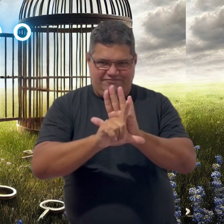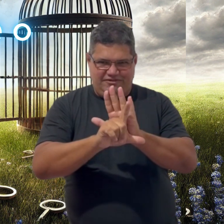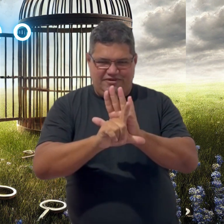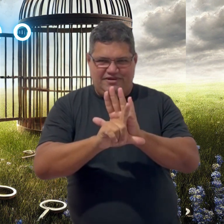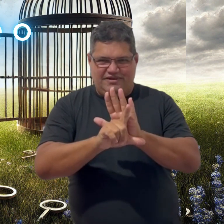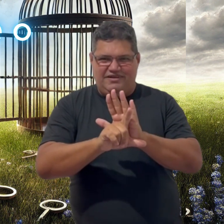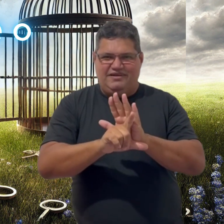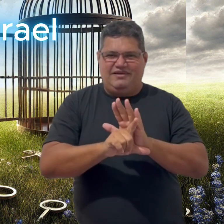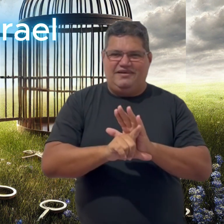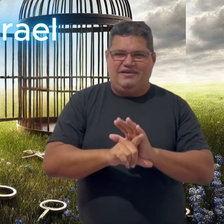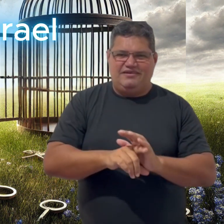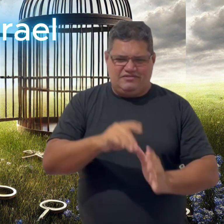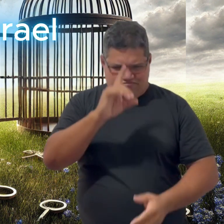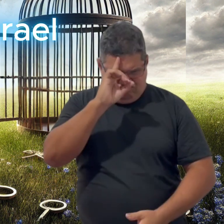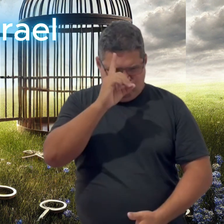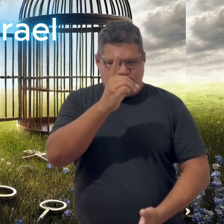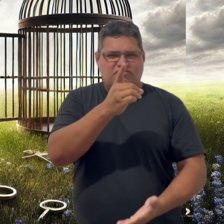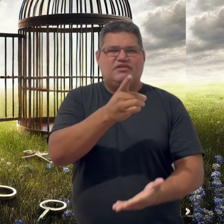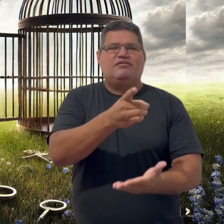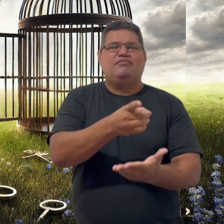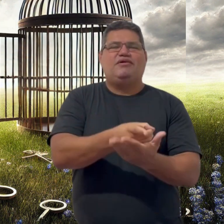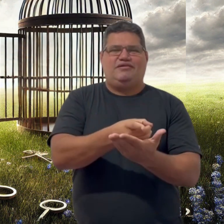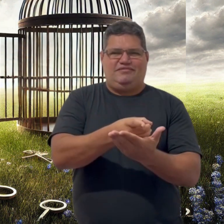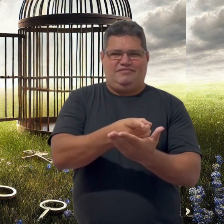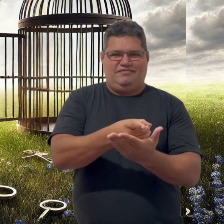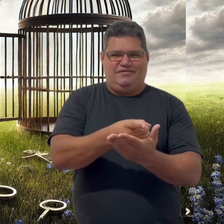Moisés para que o povo de Israel